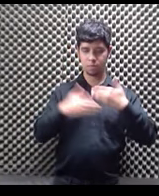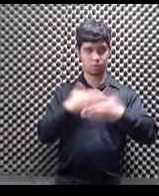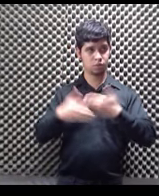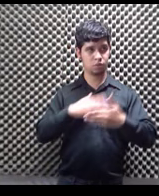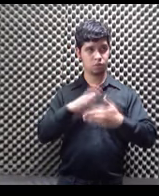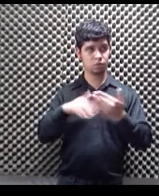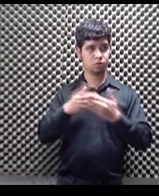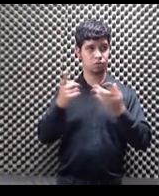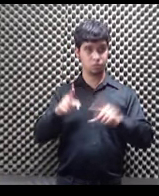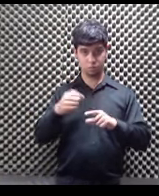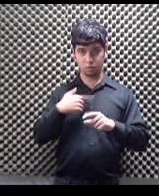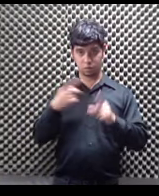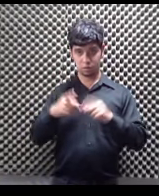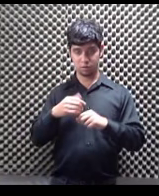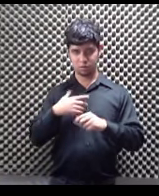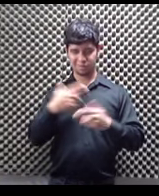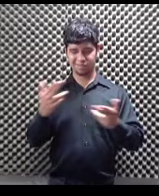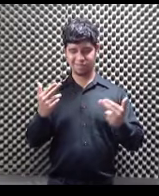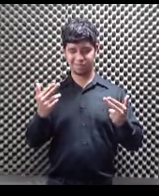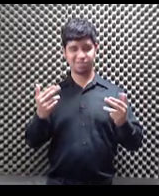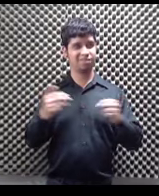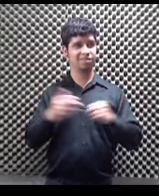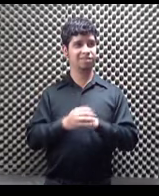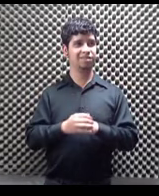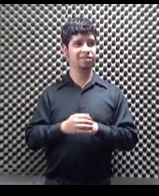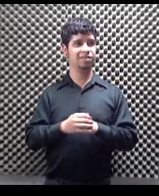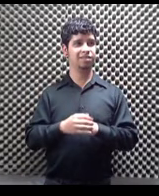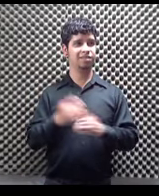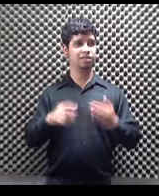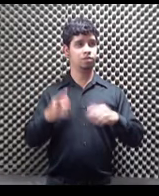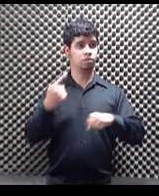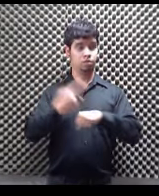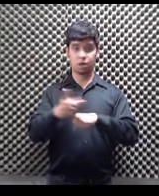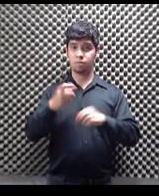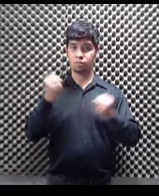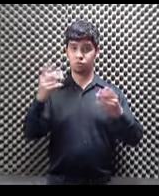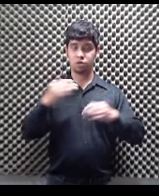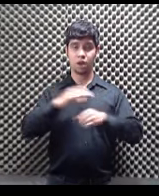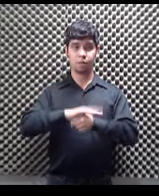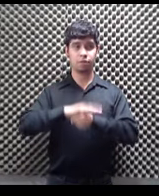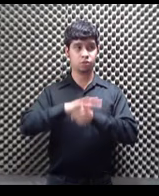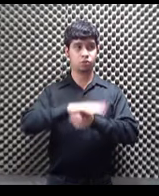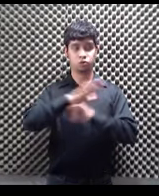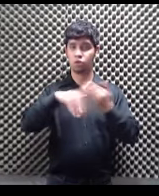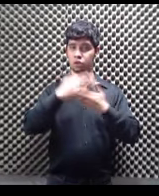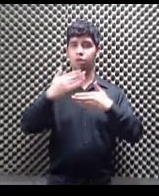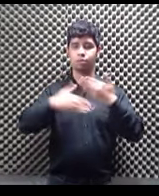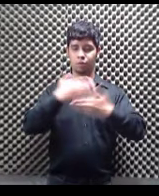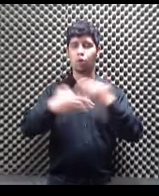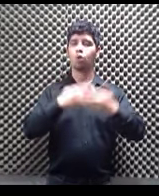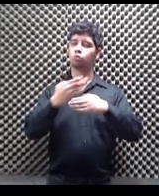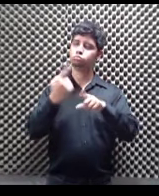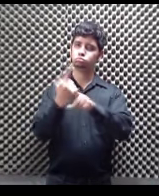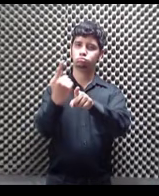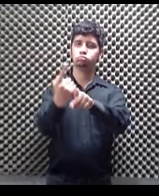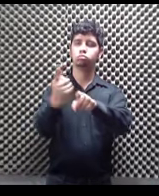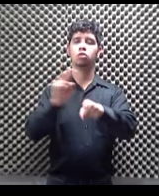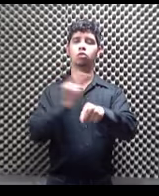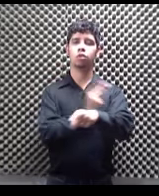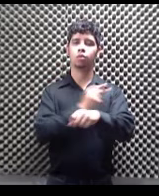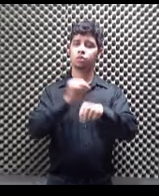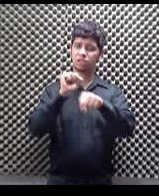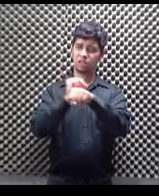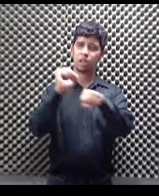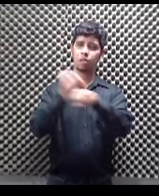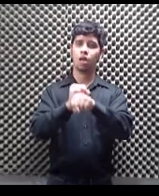¿No? Sí. Este ríe. Es que ha sido un día de mucho estrés. Está sí. Muy bien toda la preparación. Estamos